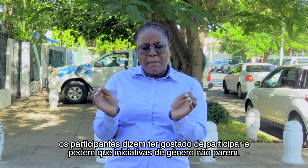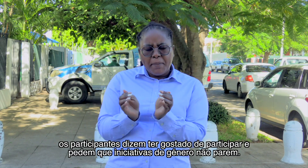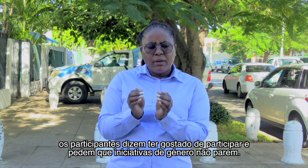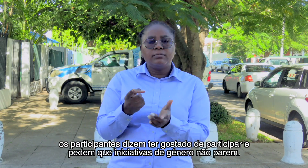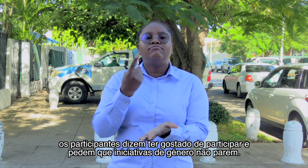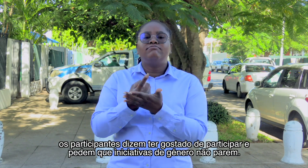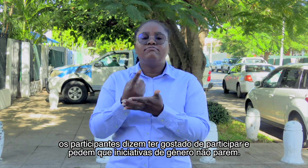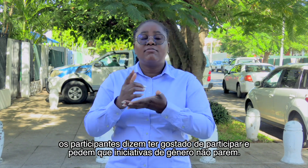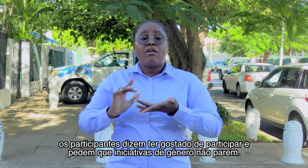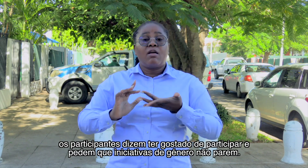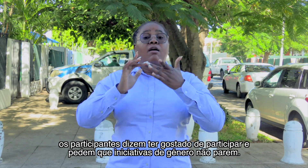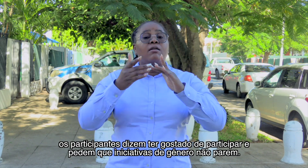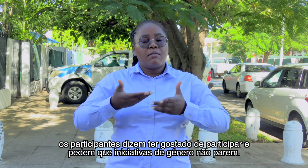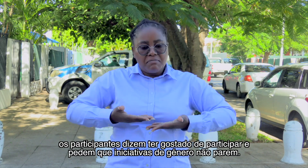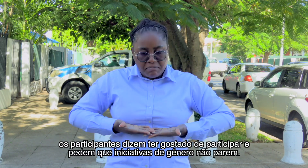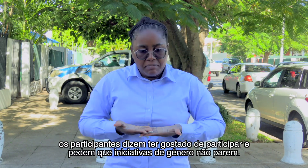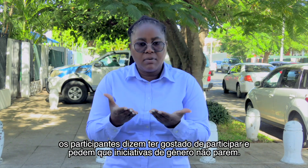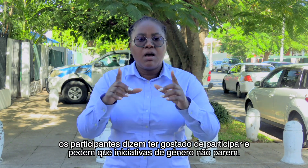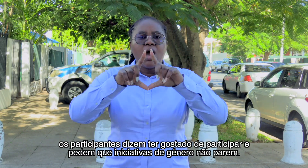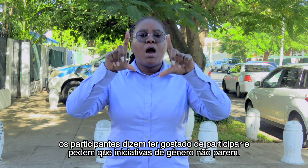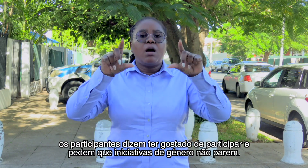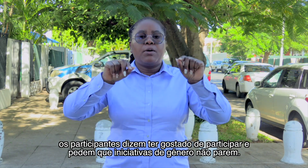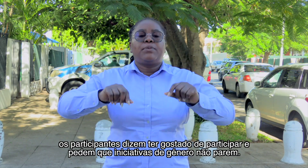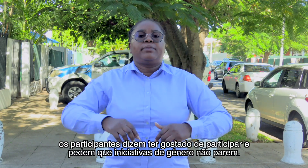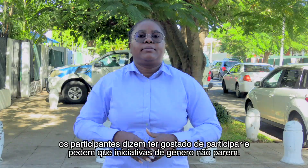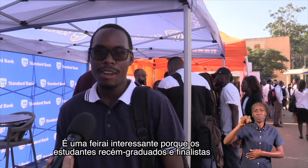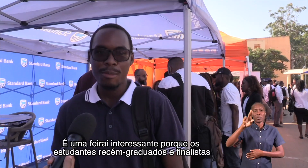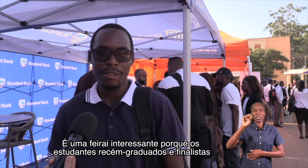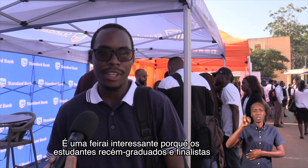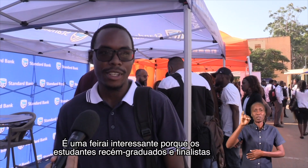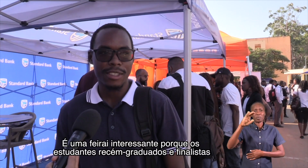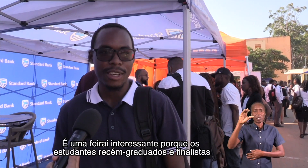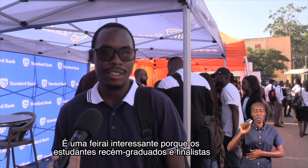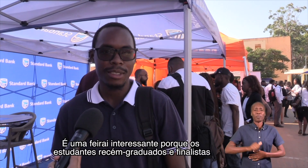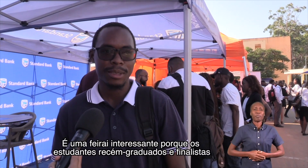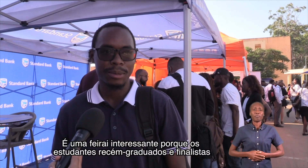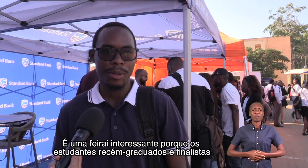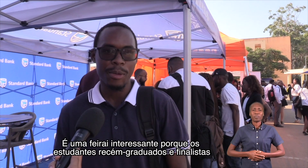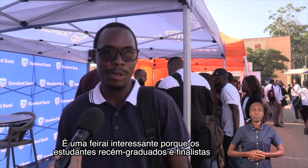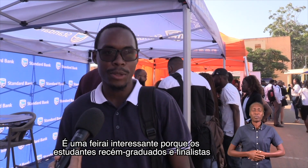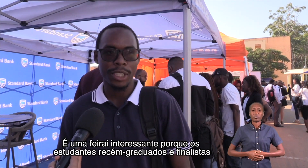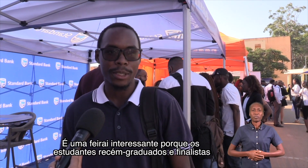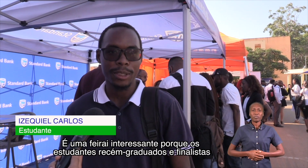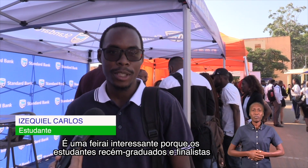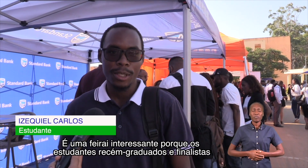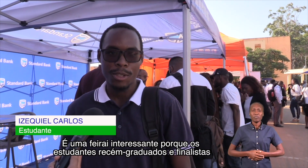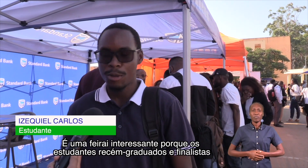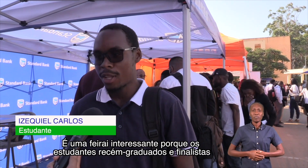que iniciativas de género não parem. É uma feira interessante, primeiro porque os